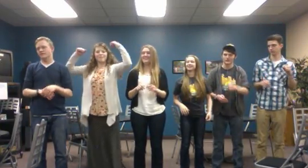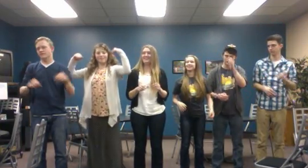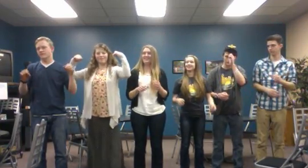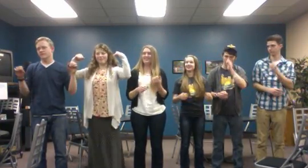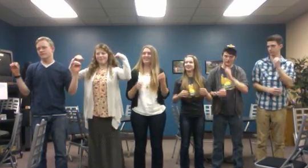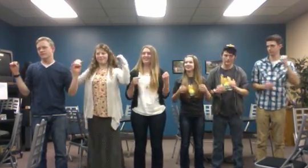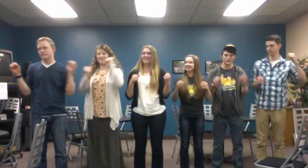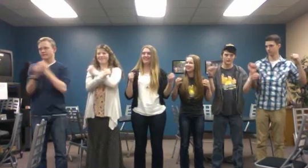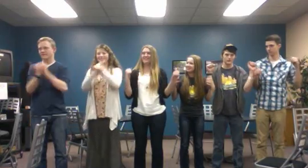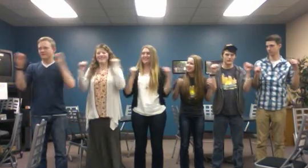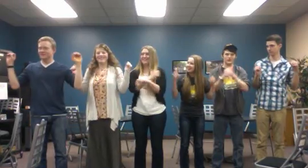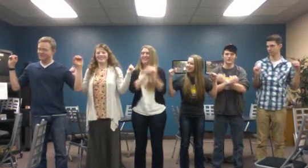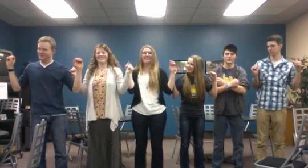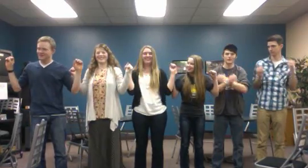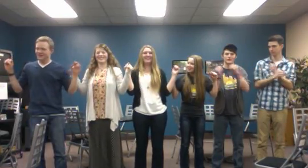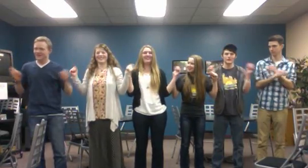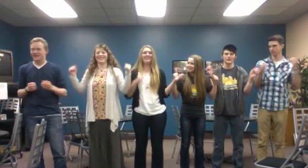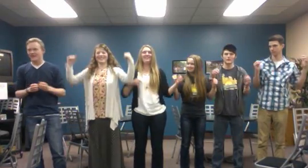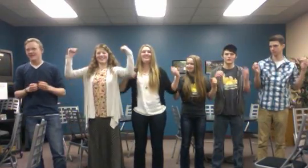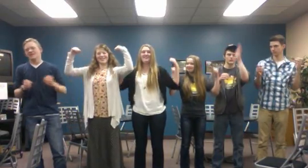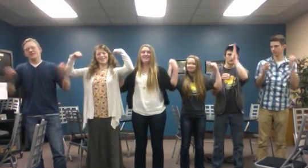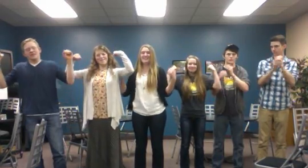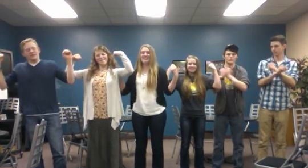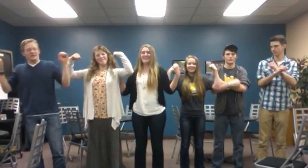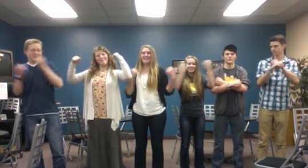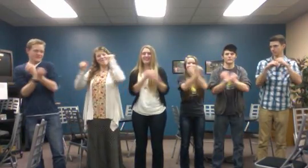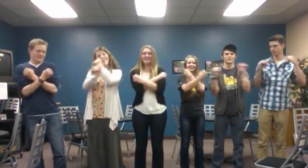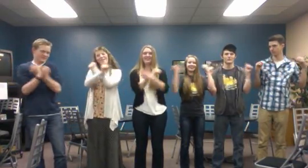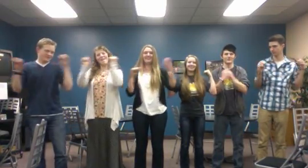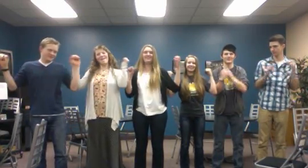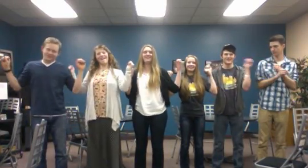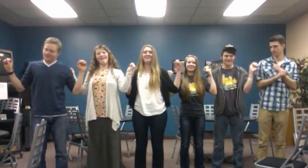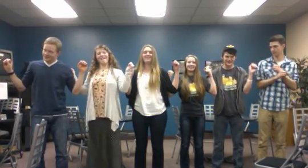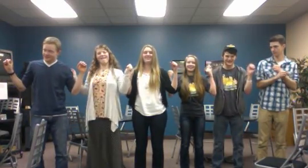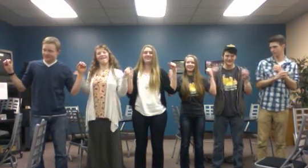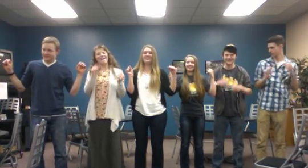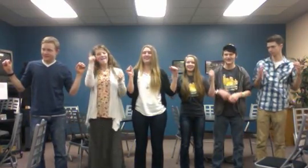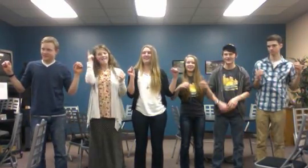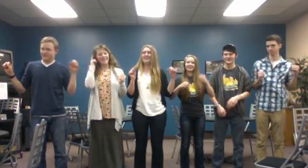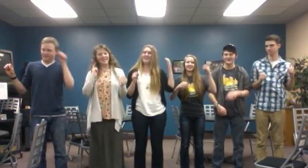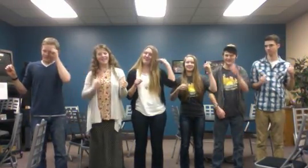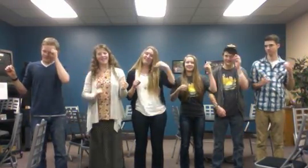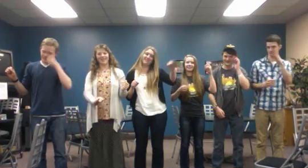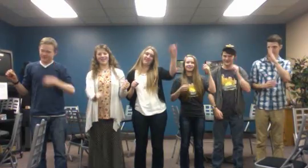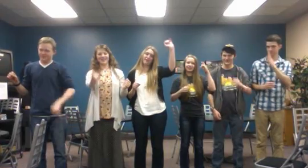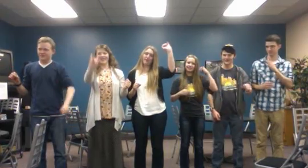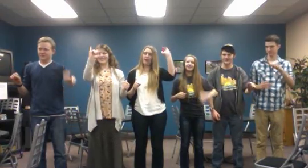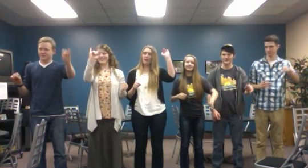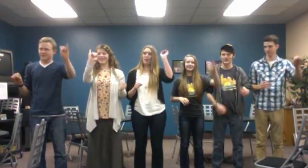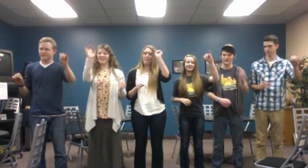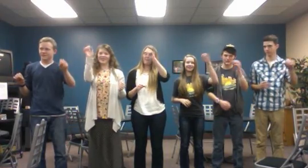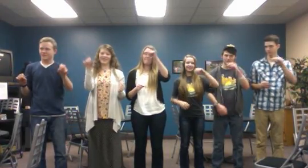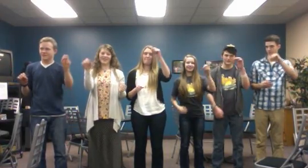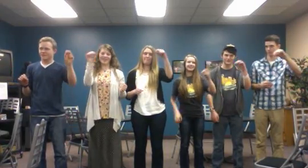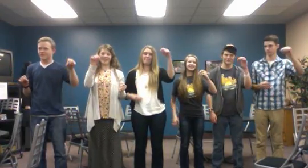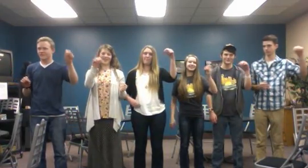Puede Salvar, Y Dios Puede Salvar, Por Siempre Autor de